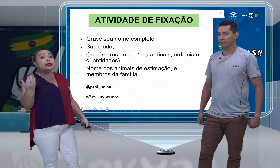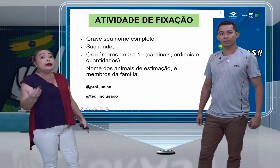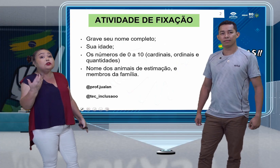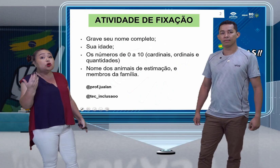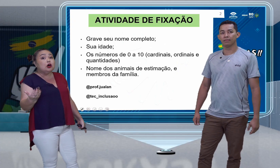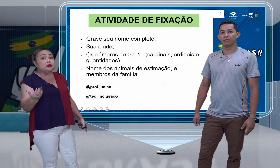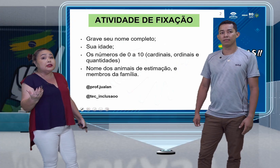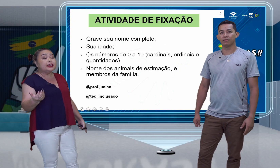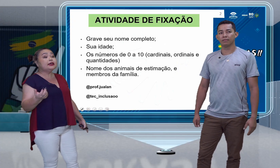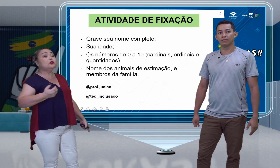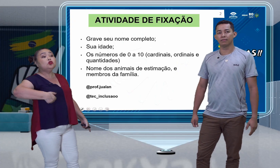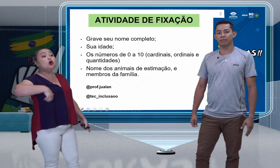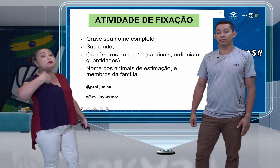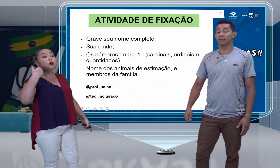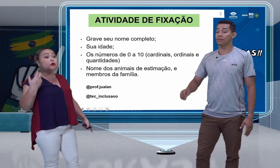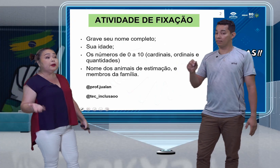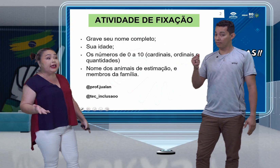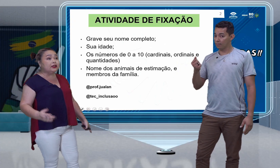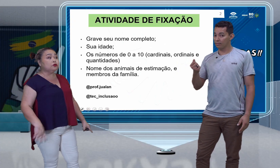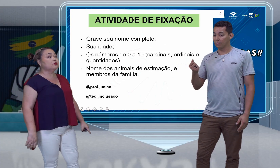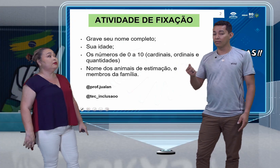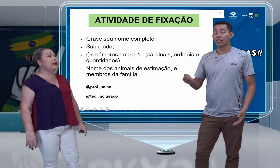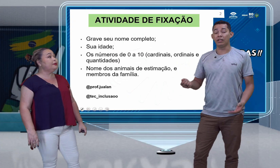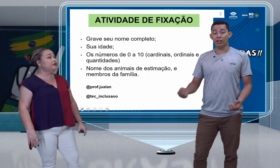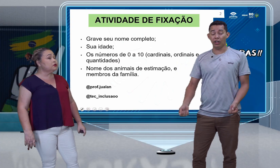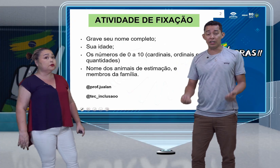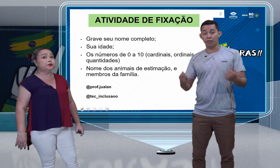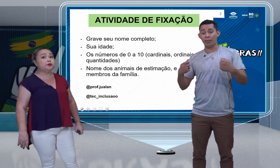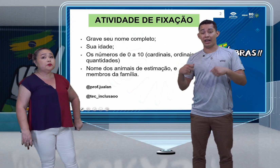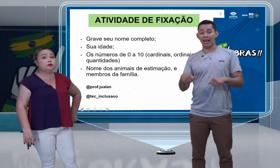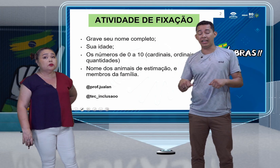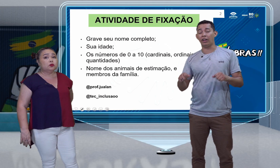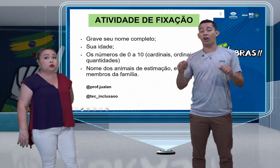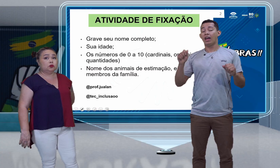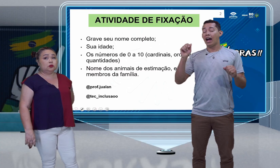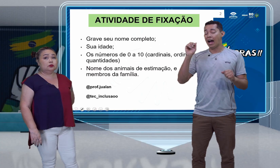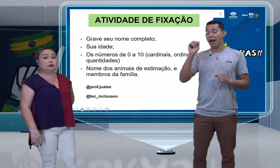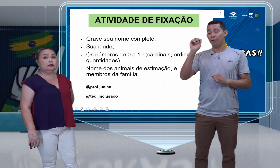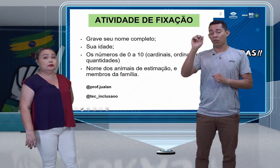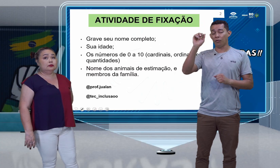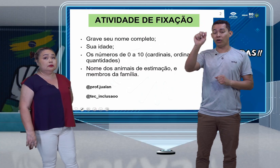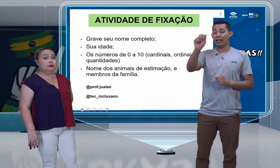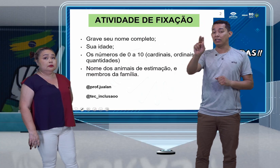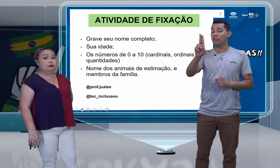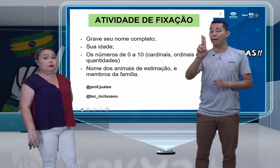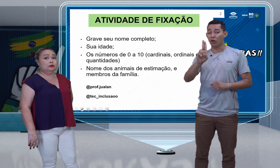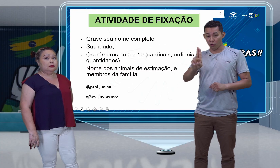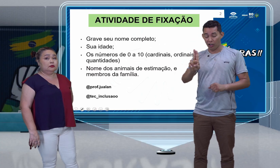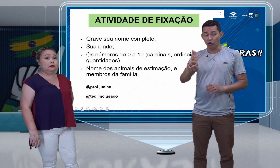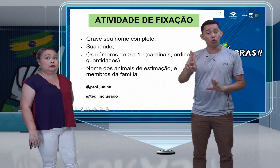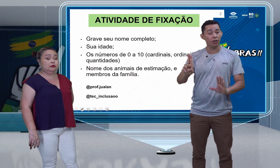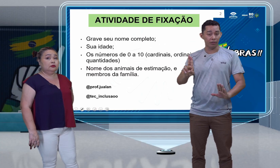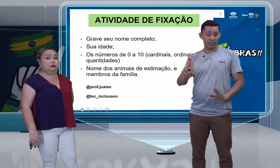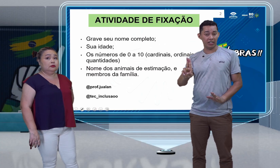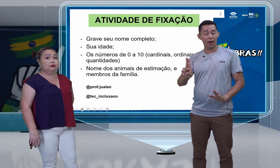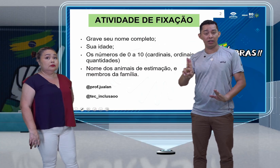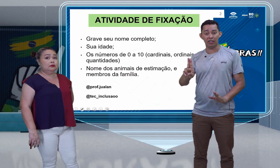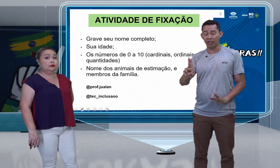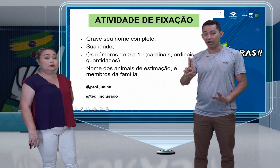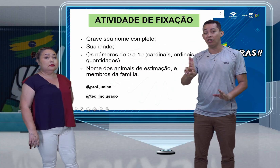seria nome, né? Nome completo. Vamos lá, professor. Isso, eu vou pegar aqui, ó, a configuração da mão em U, que vocês já aprenderam.